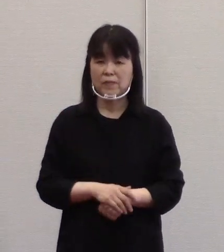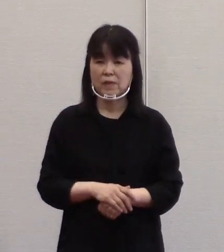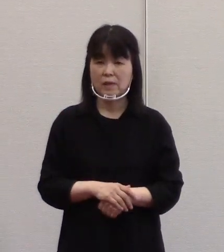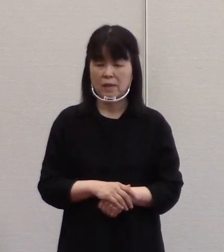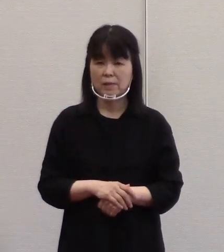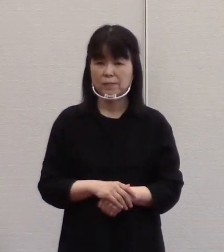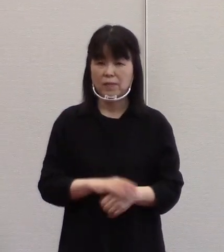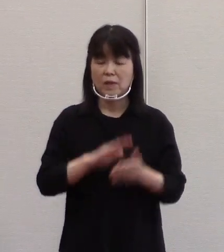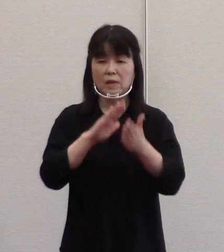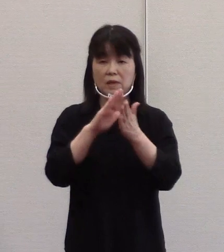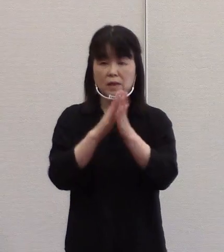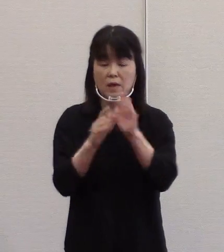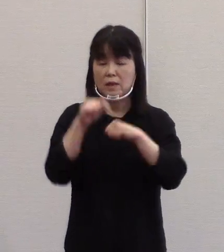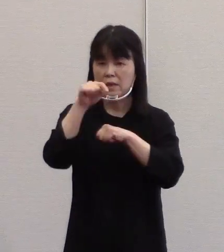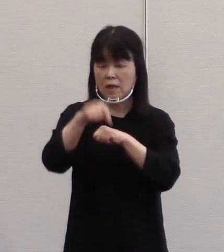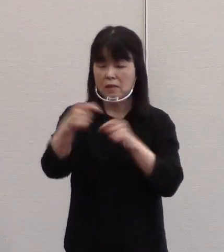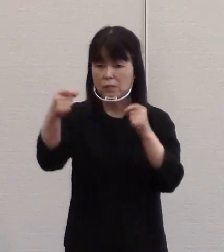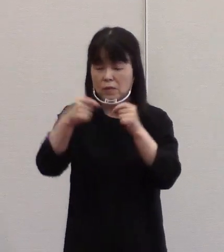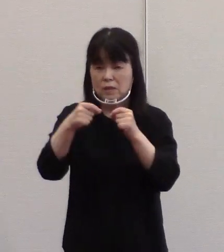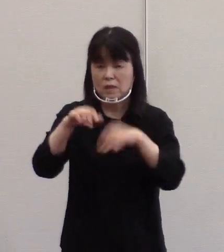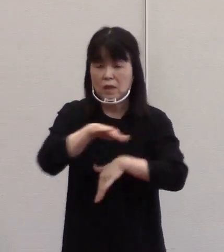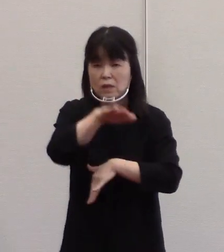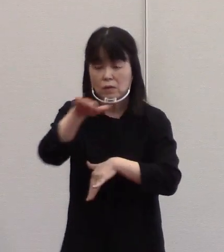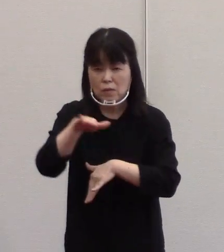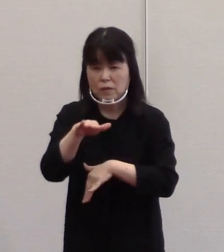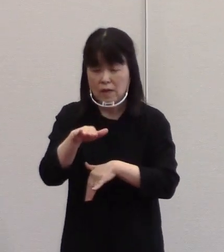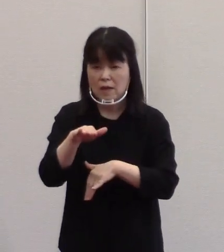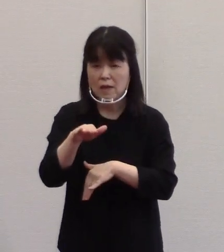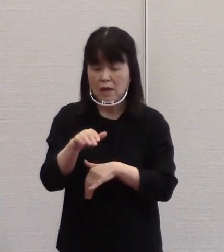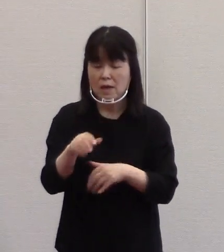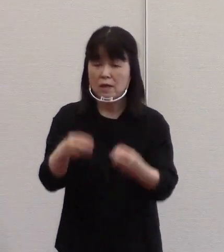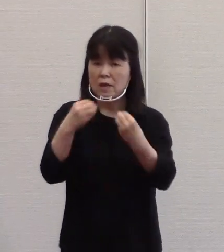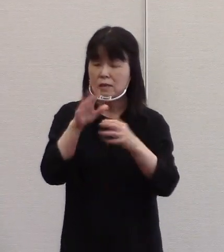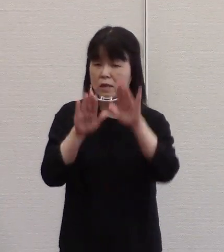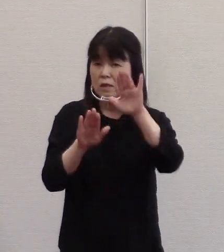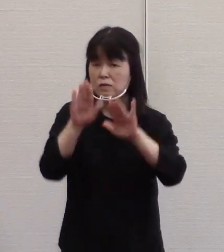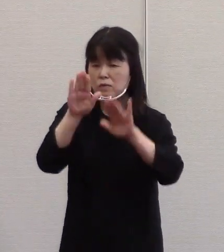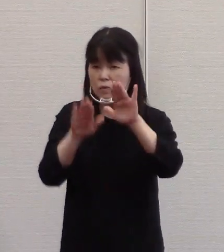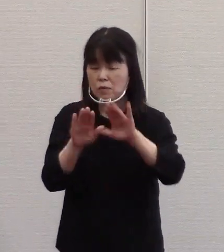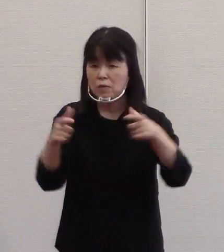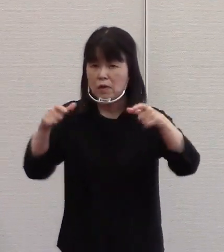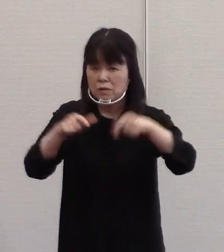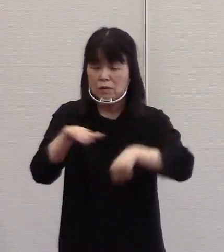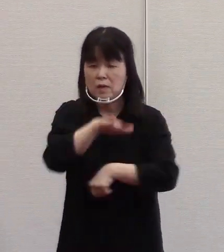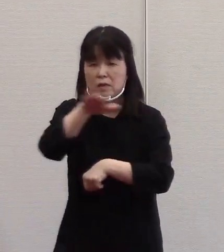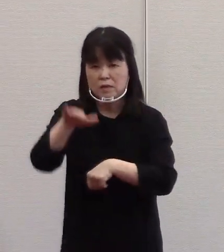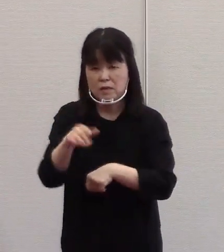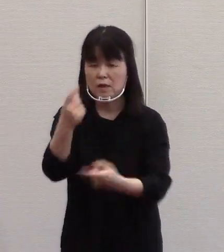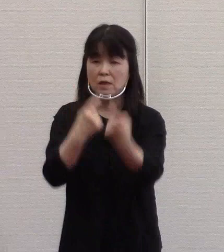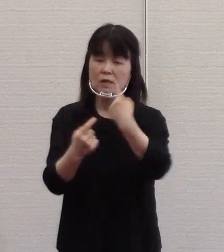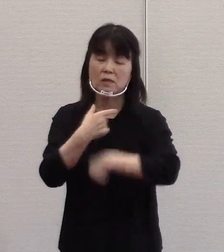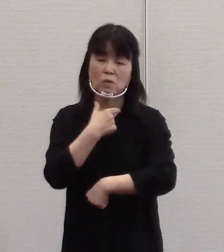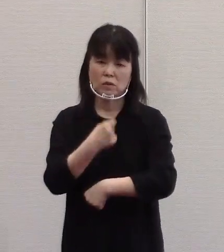の皆さんにぜひお越しいただきたいというところであります。